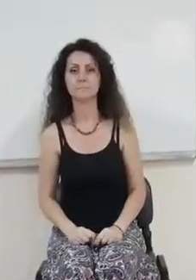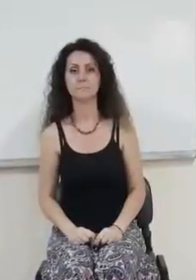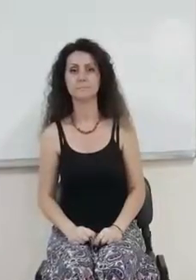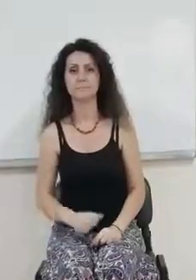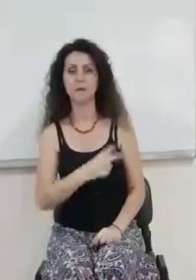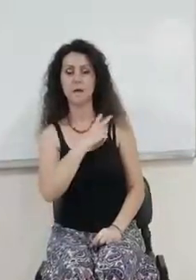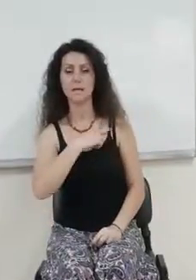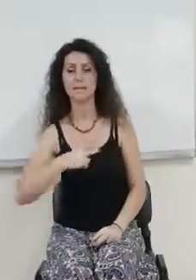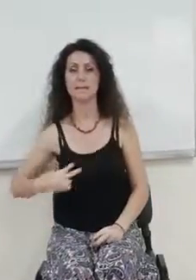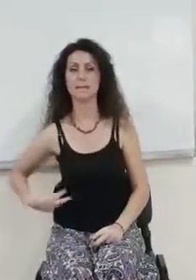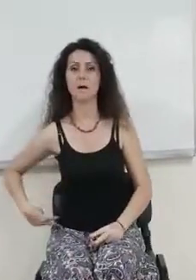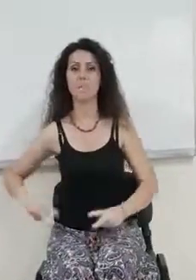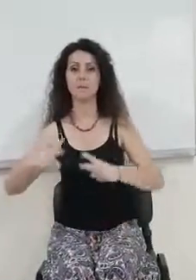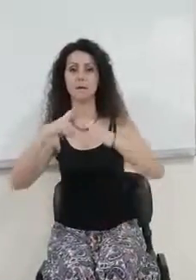Zabıta,